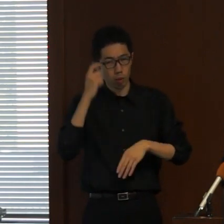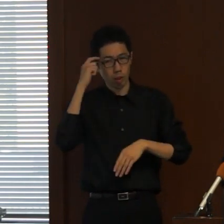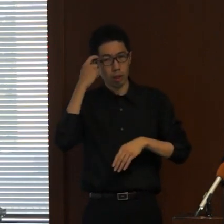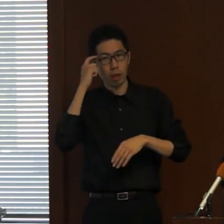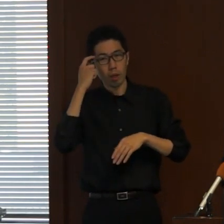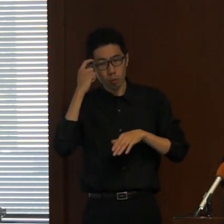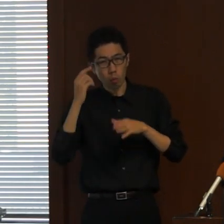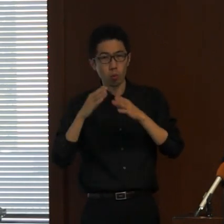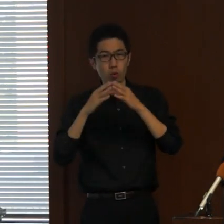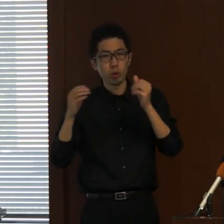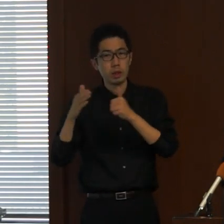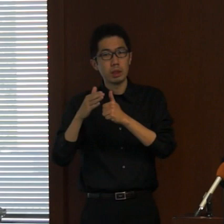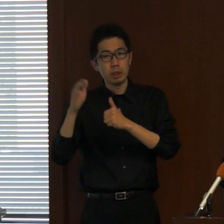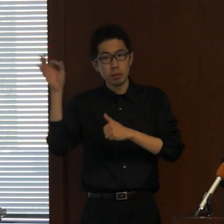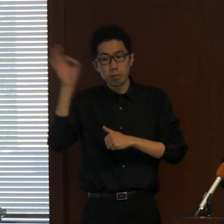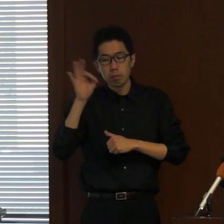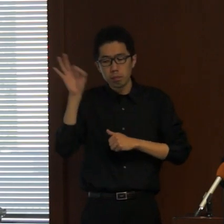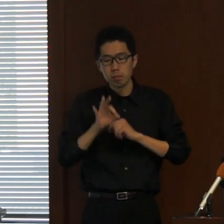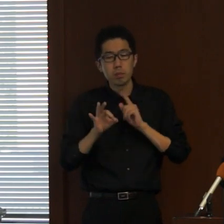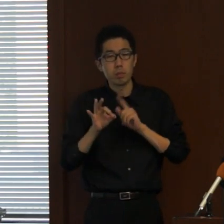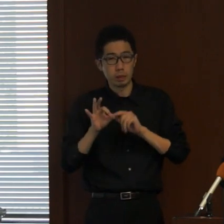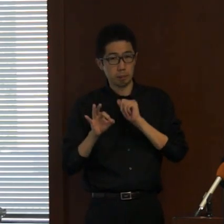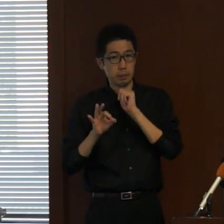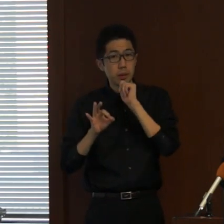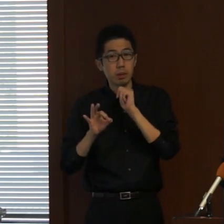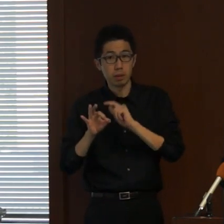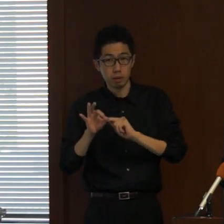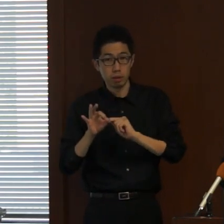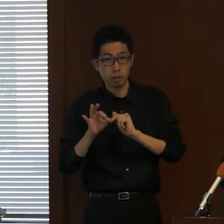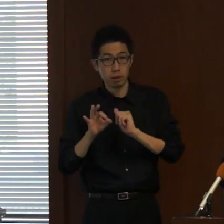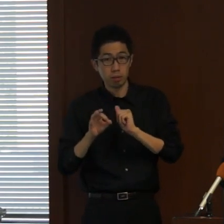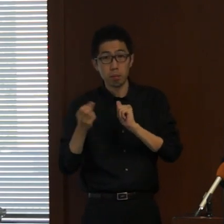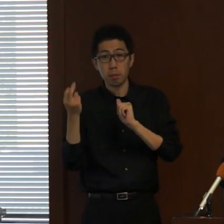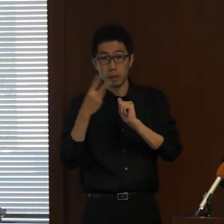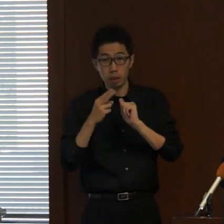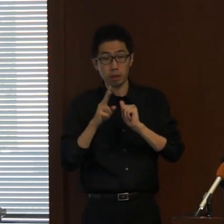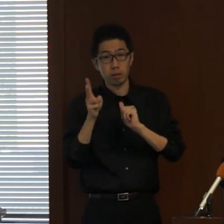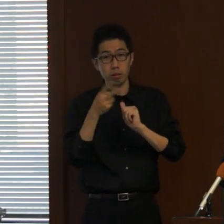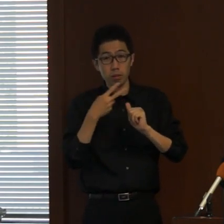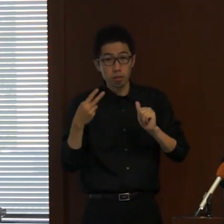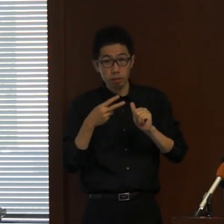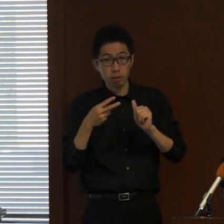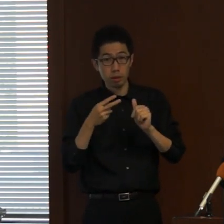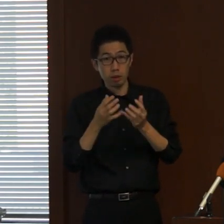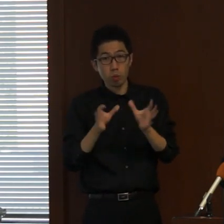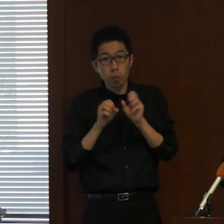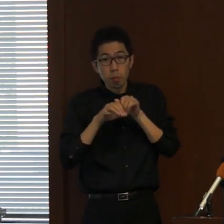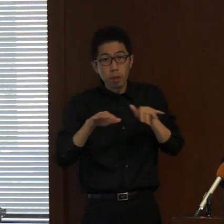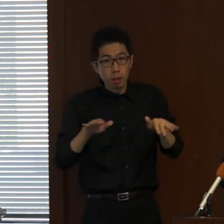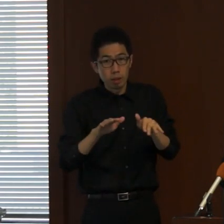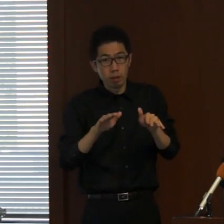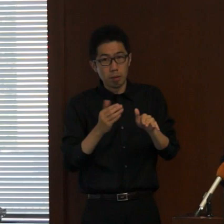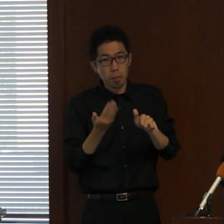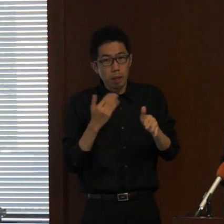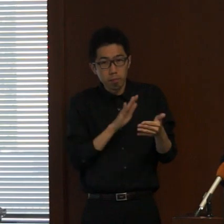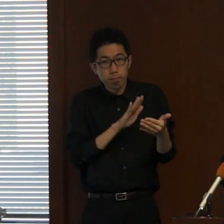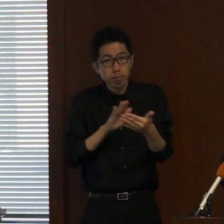。ましてや2次3次というものに備えるということになると、とてもその数字では対応できないので